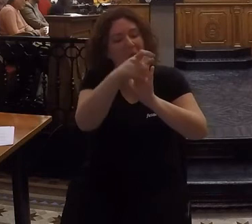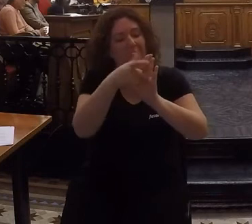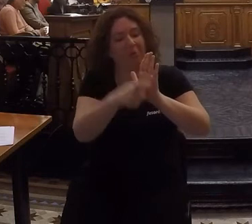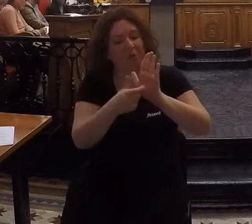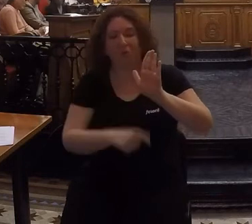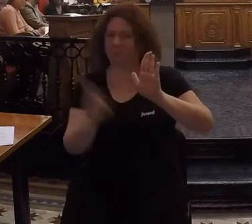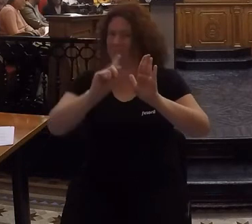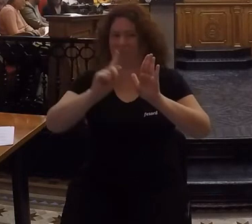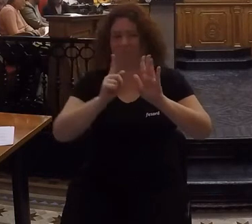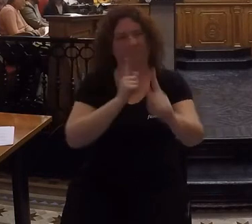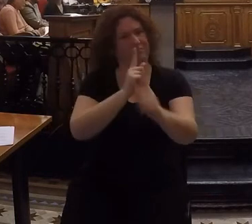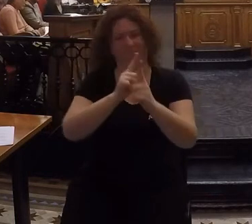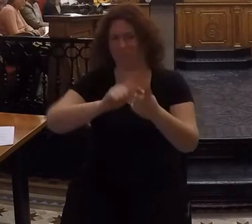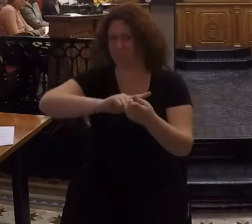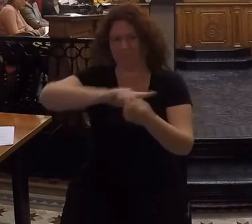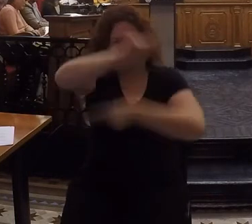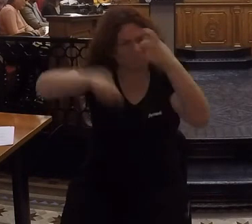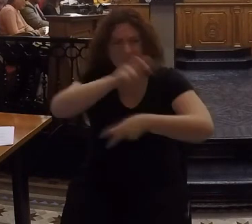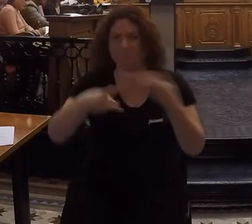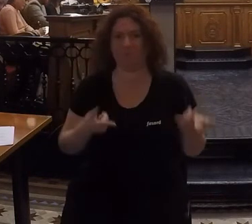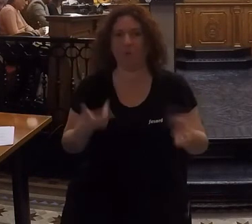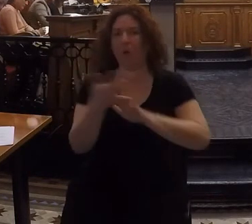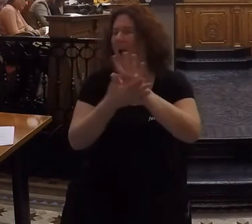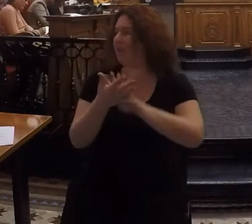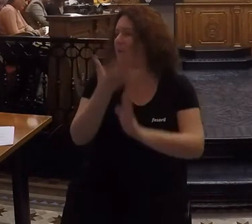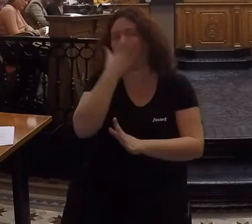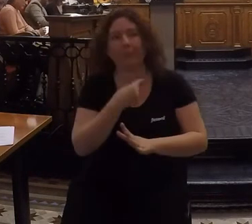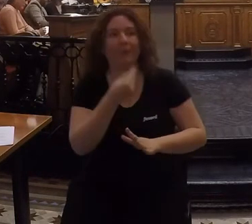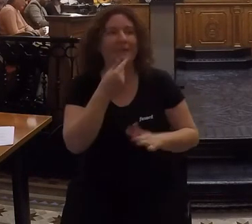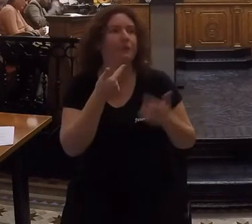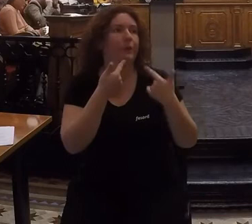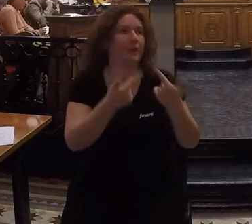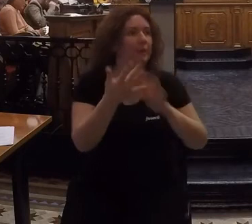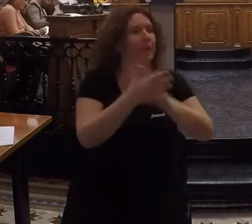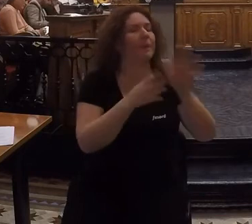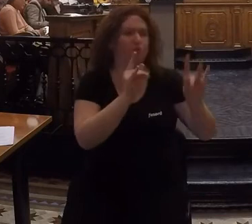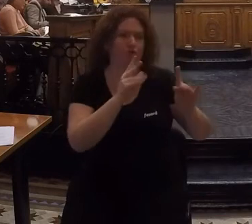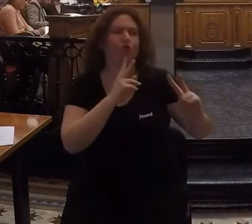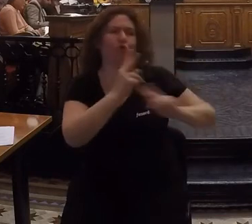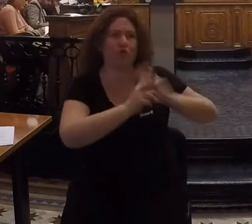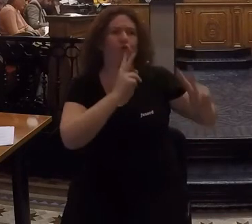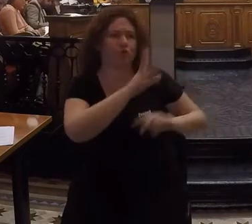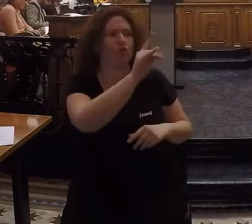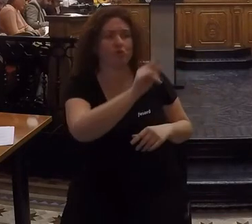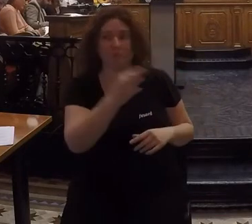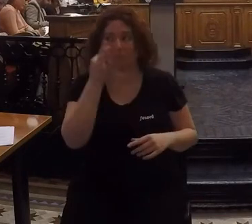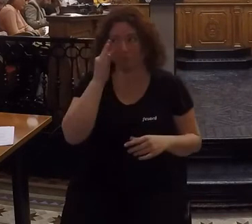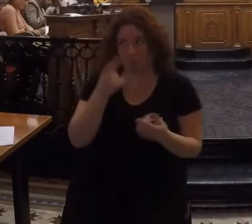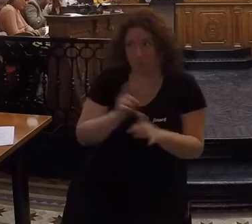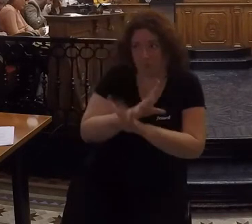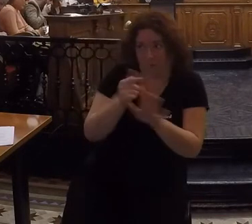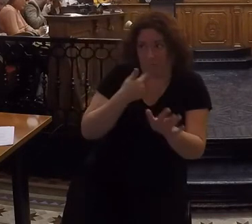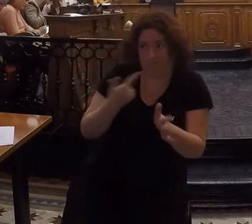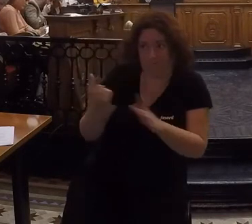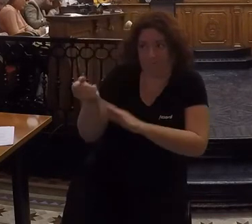son desestimadas todas, con muy buenas palabras, han presentado ustedes alegaciones, se las vamos a contestar, pero tengan claro que no vamos a hacer caso a